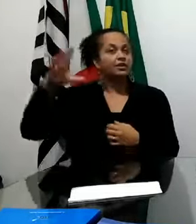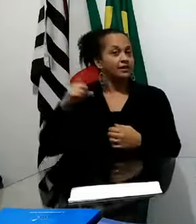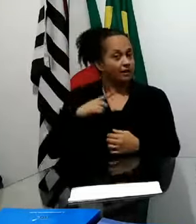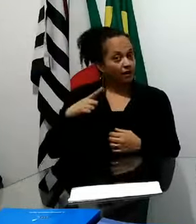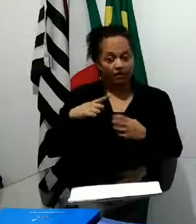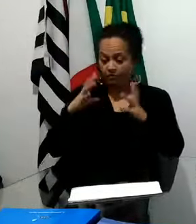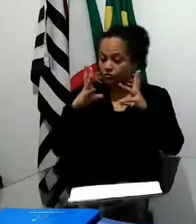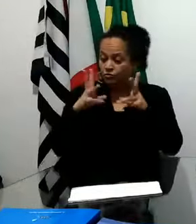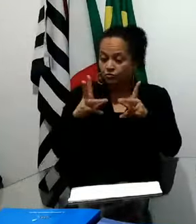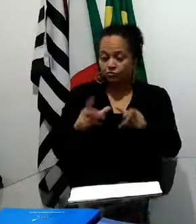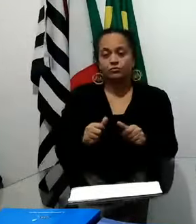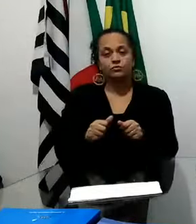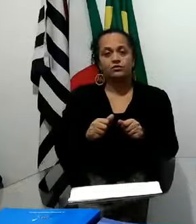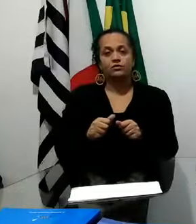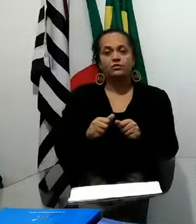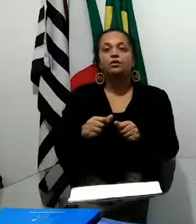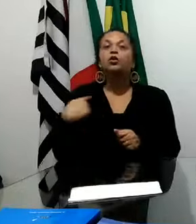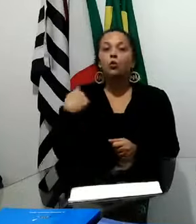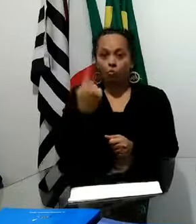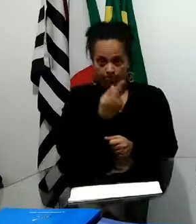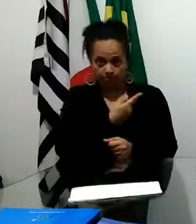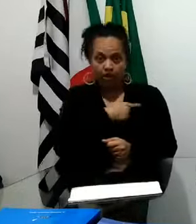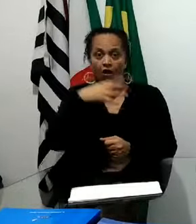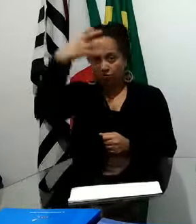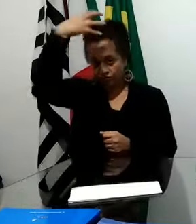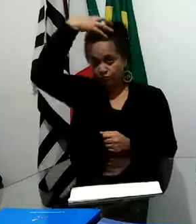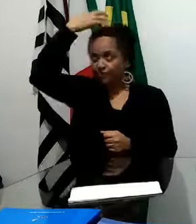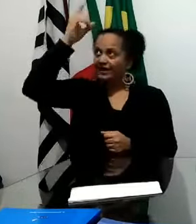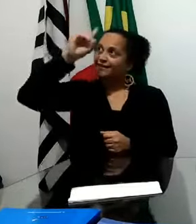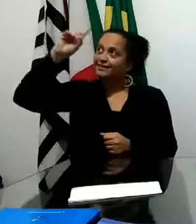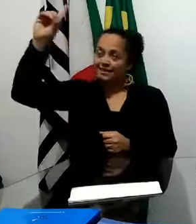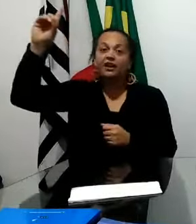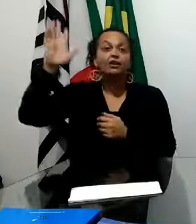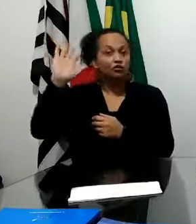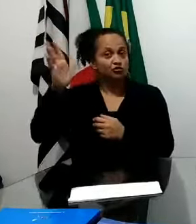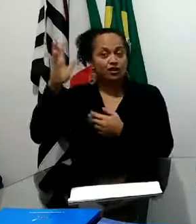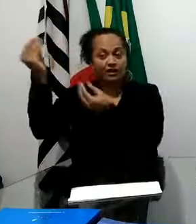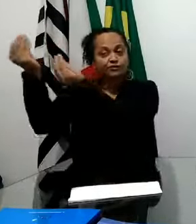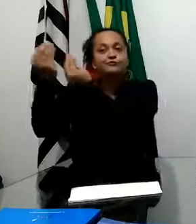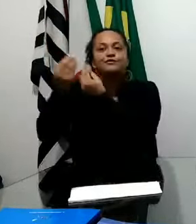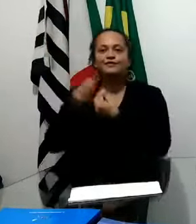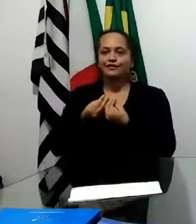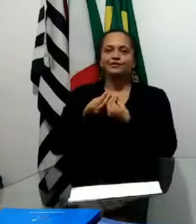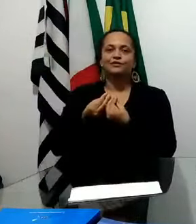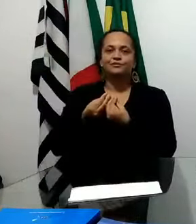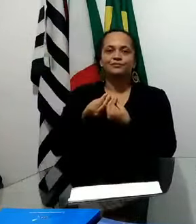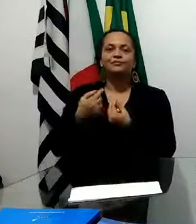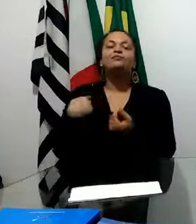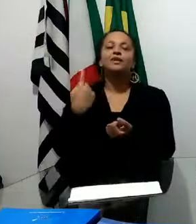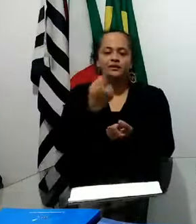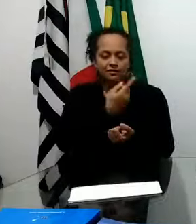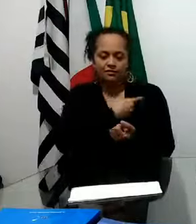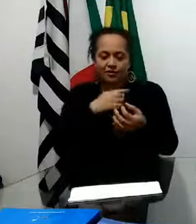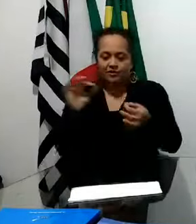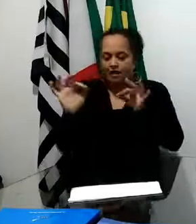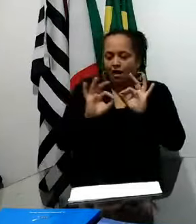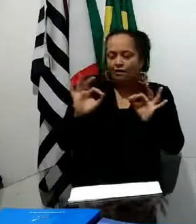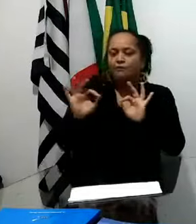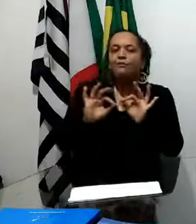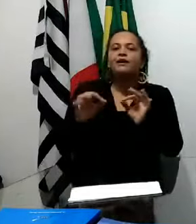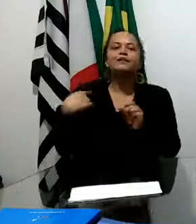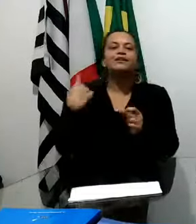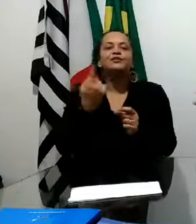O rei, nosso rei, ele já nos deu tudo o que nós precisamos para nos preparar, nos